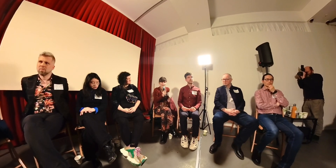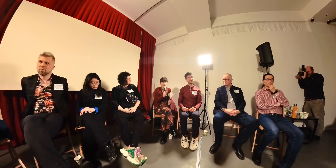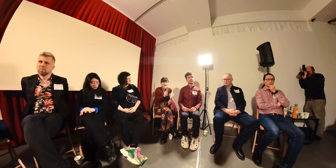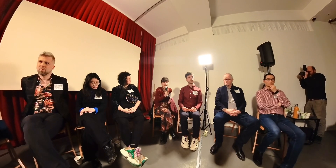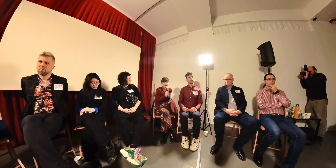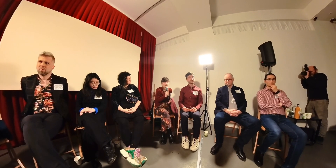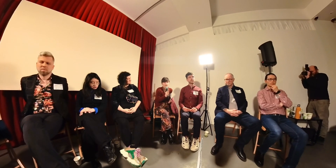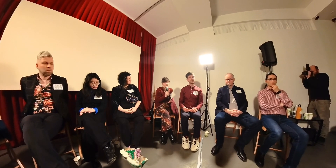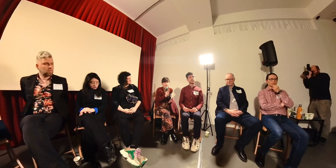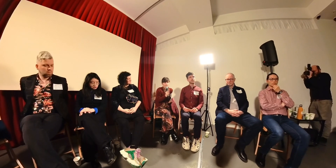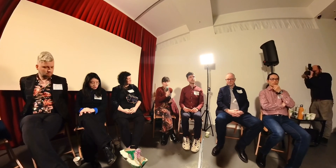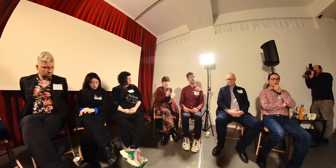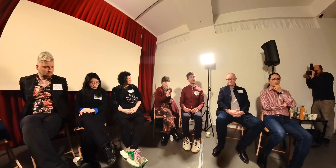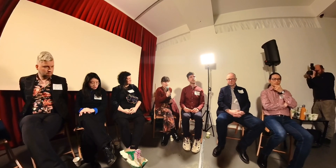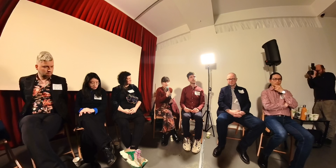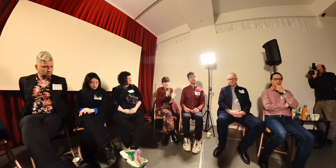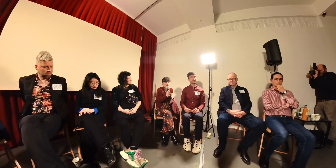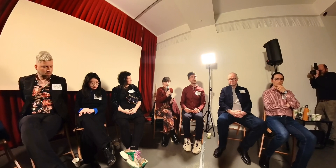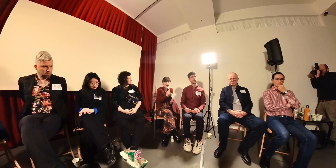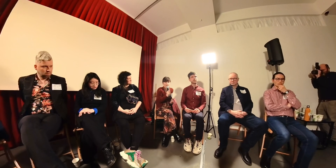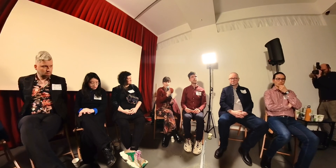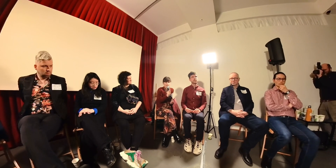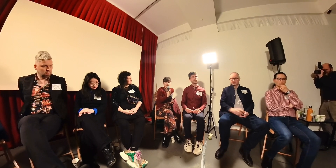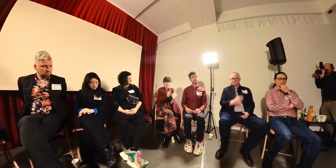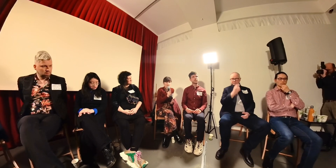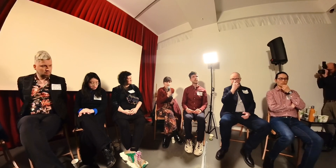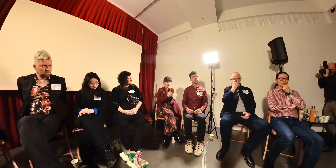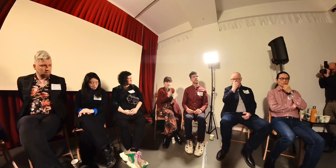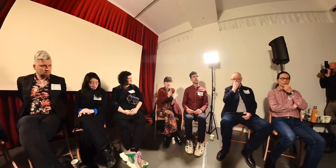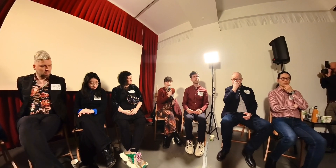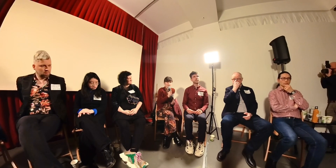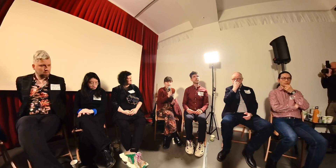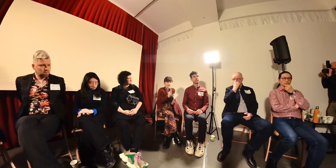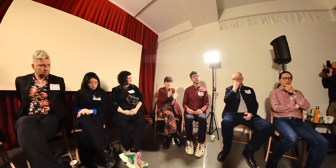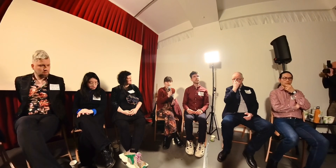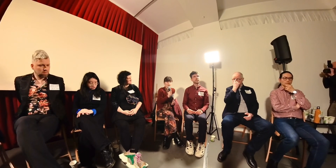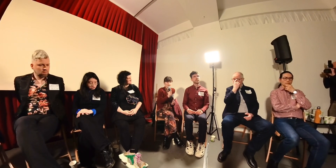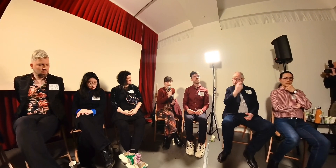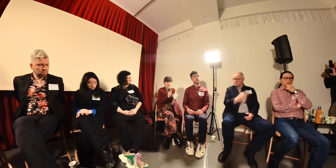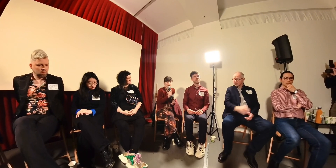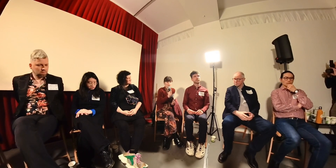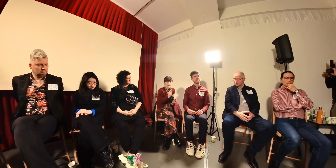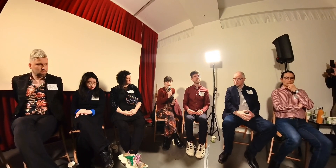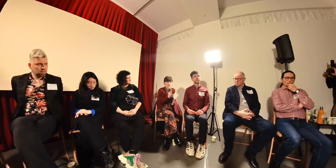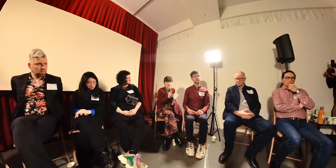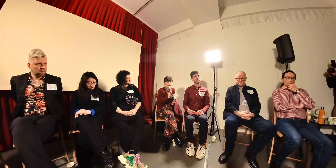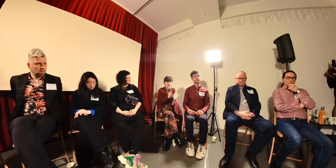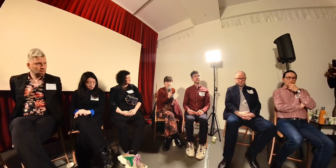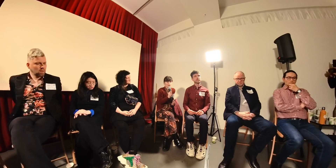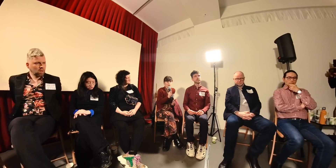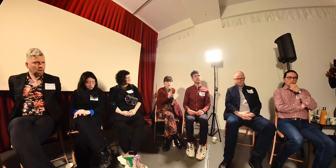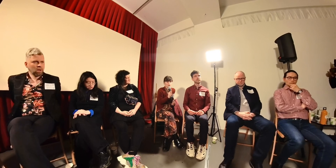rozvíjí. Což se najednou ukázalo jako problematické, když jsme se začali zabývat těma